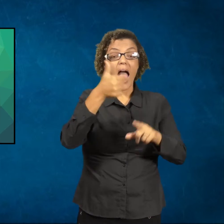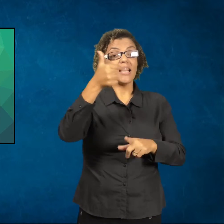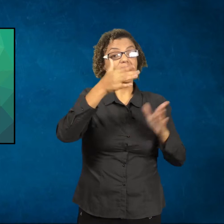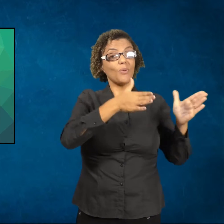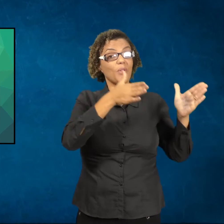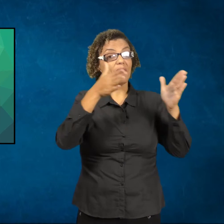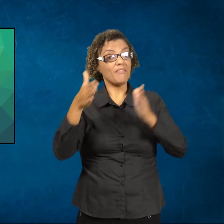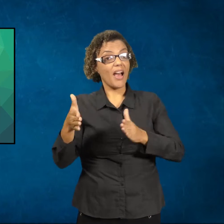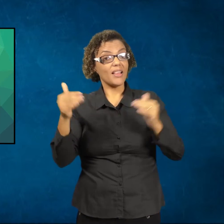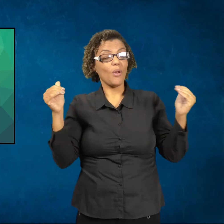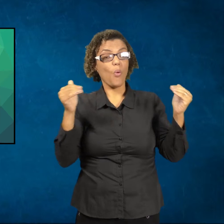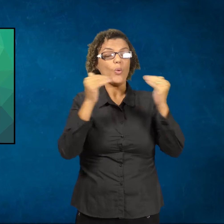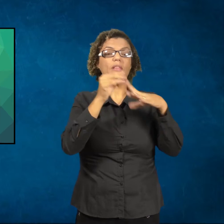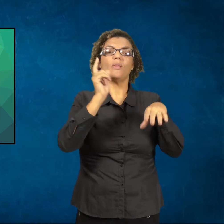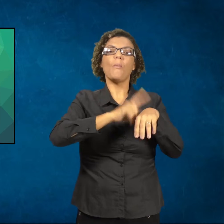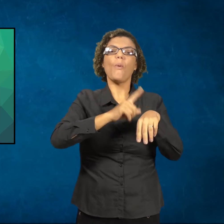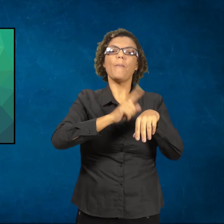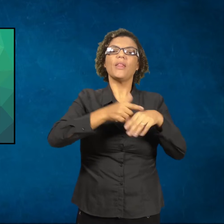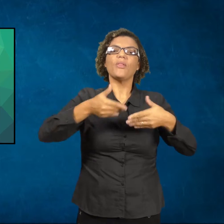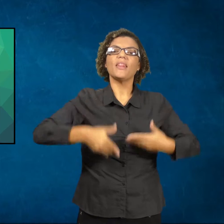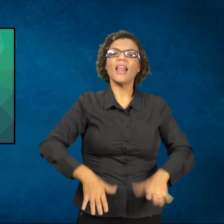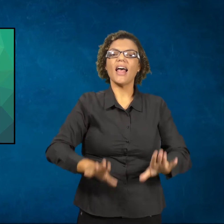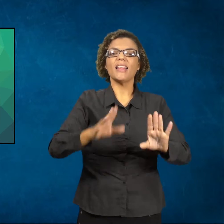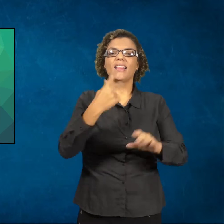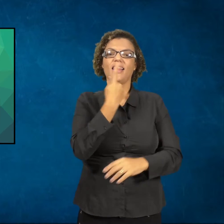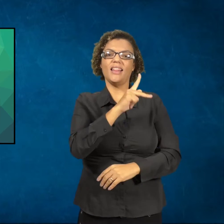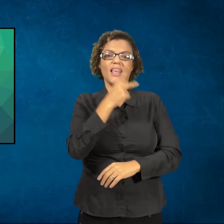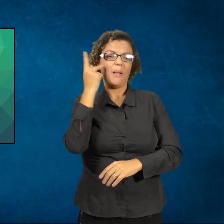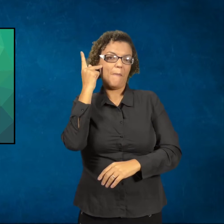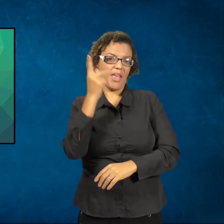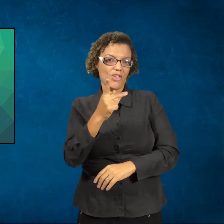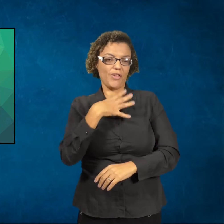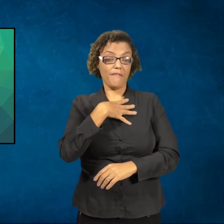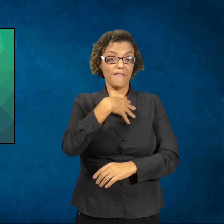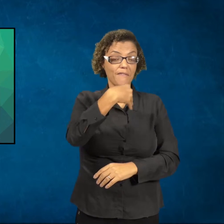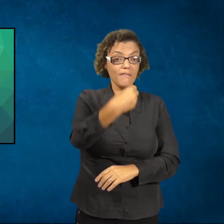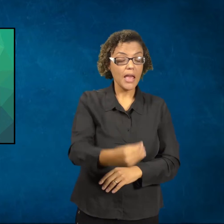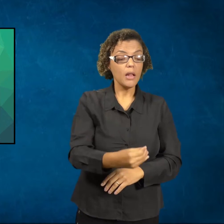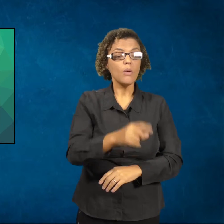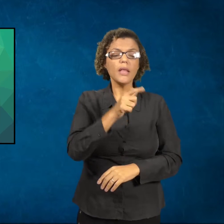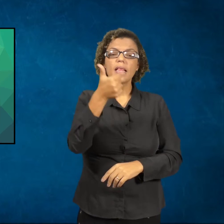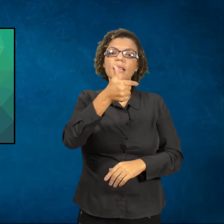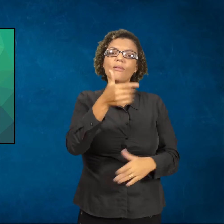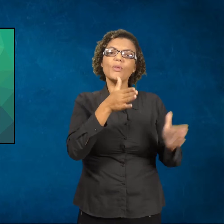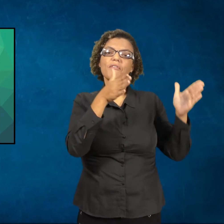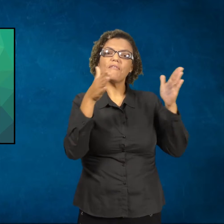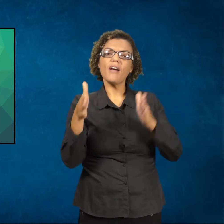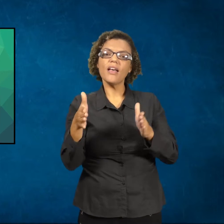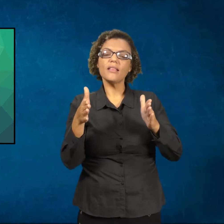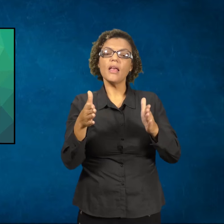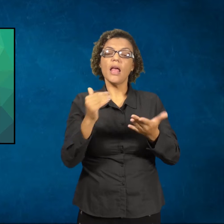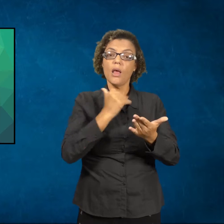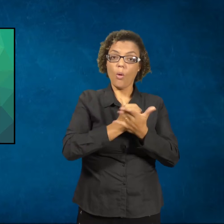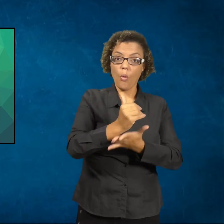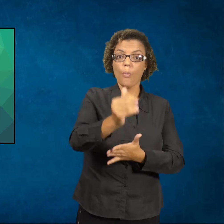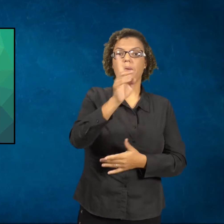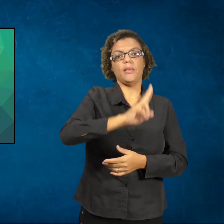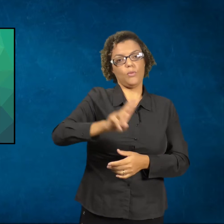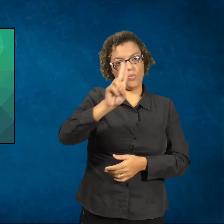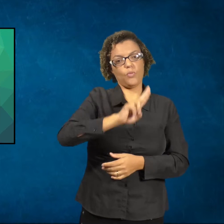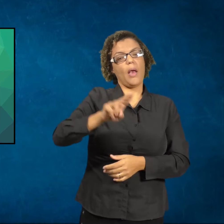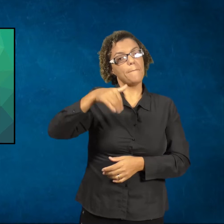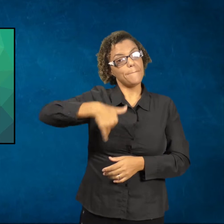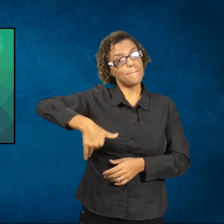segunda fase. Nessa segunda fase, o Piaget começa a usar explicitamente a noção